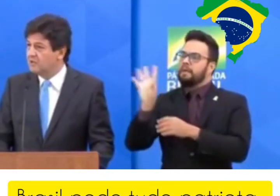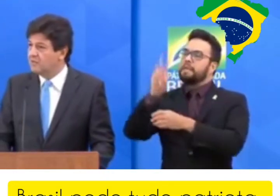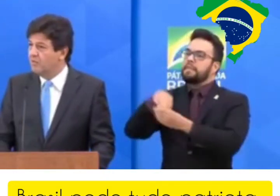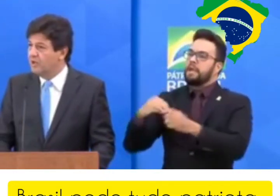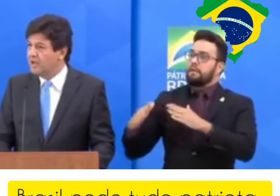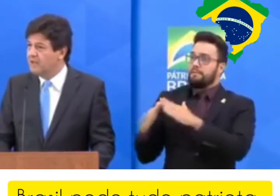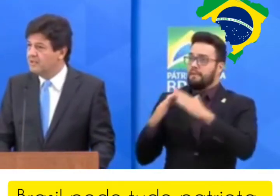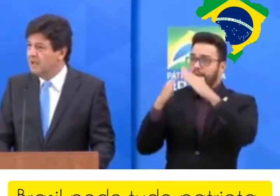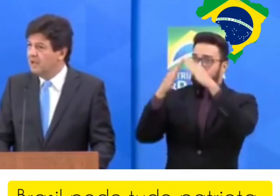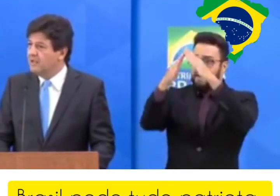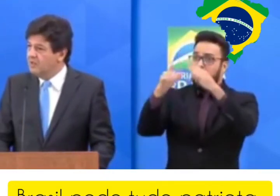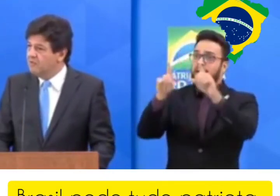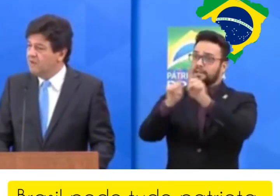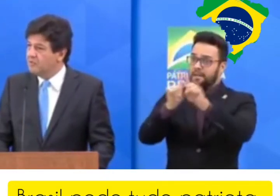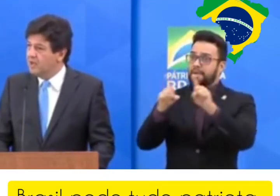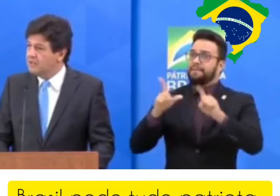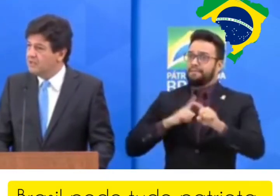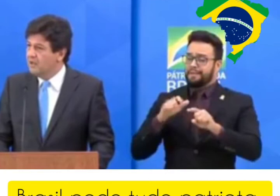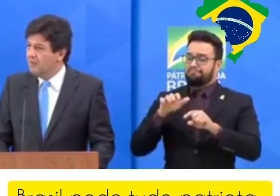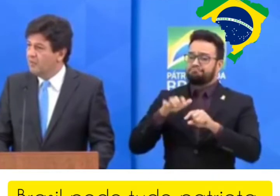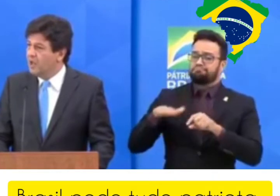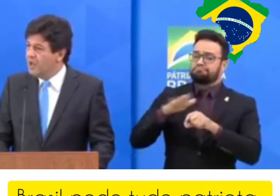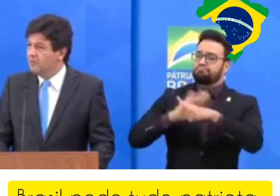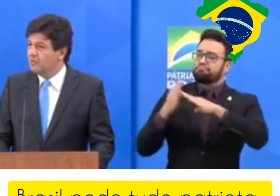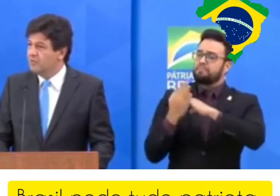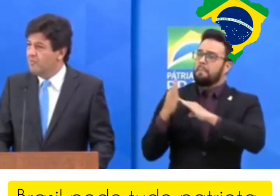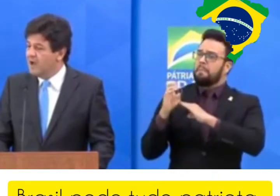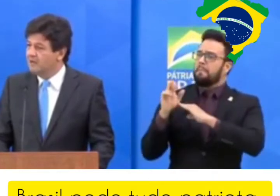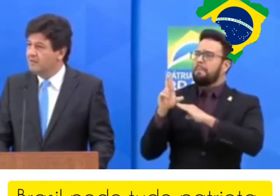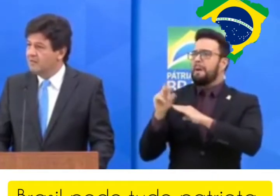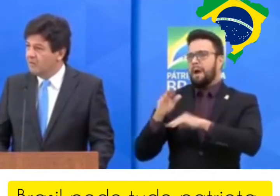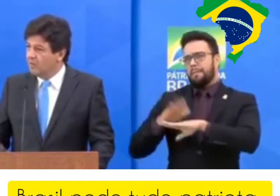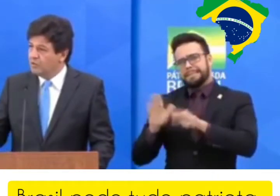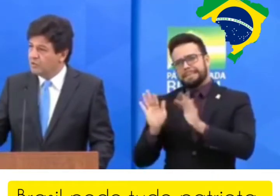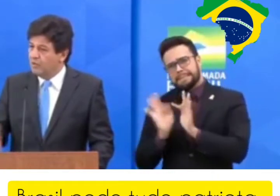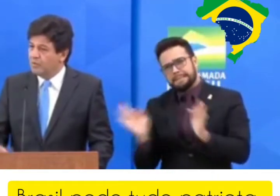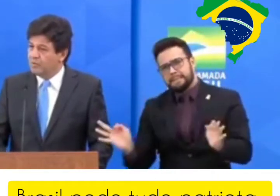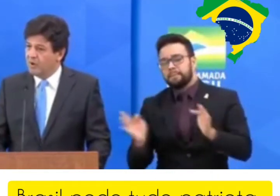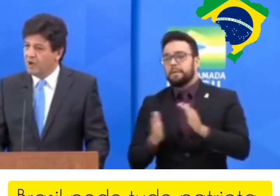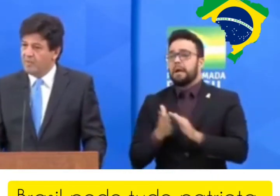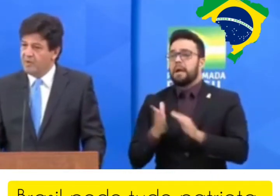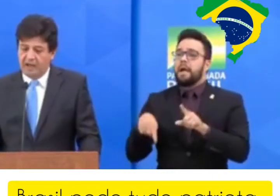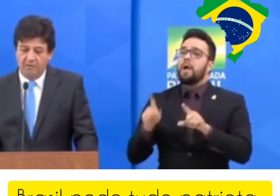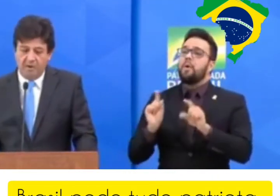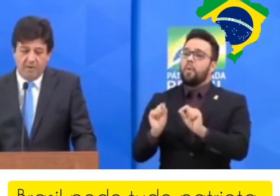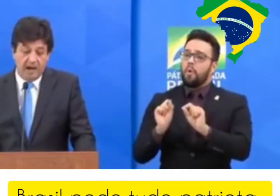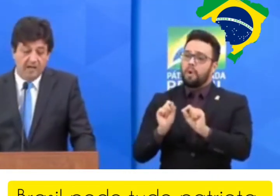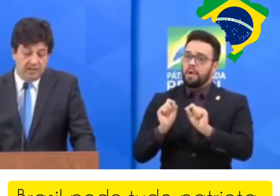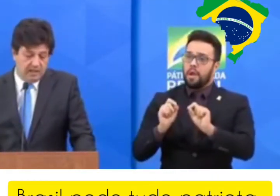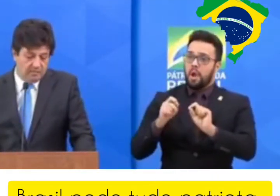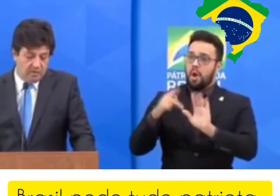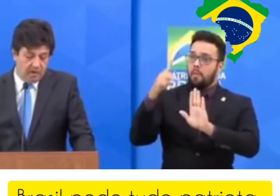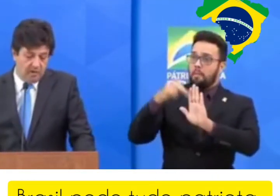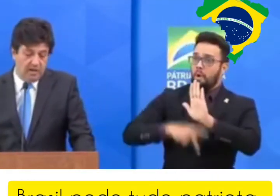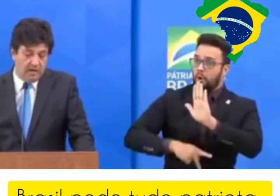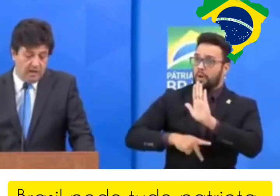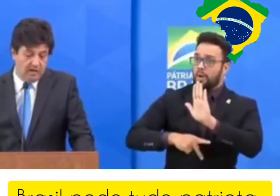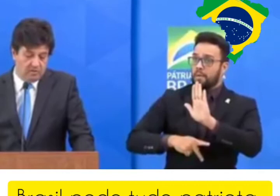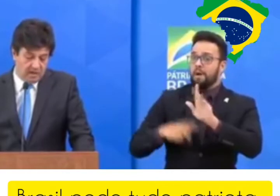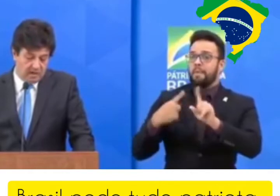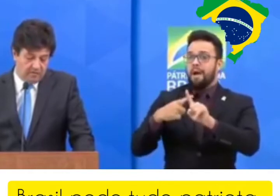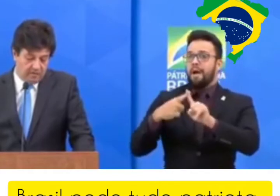favelas, dentro das comunidades, que infelizmente, por erros de má condução do programa, ficaram à margem desse